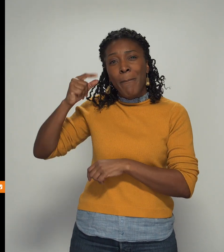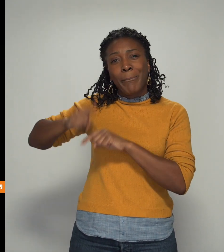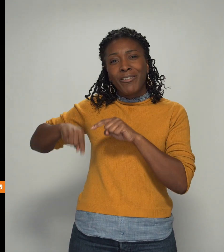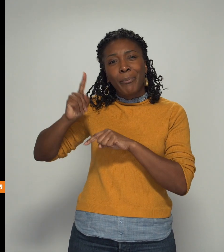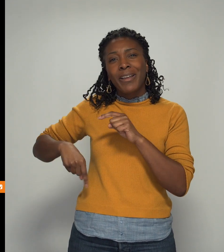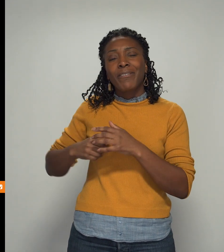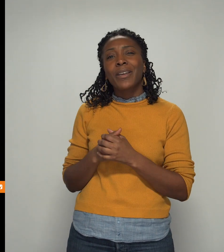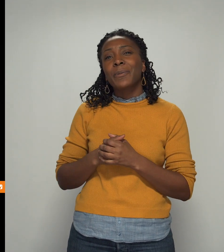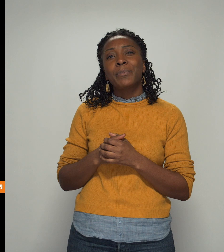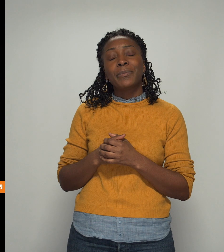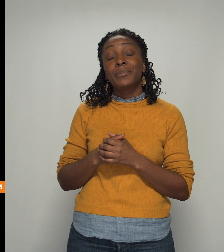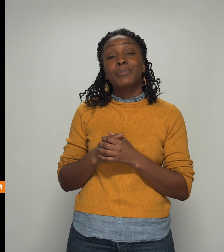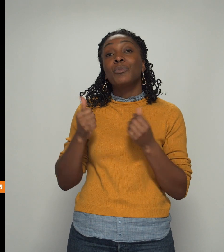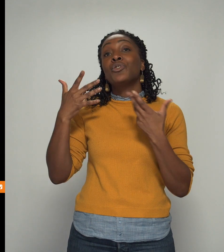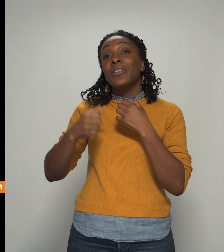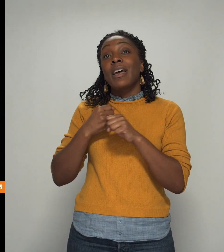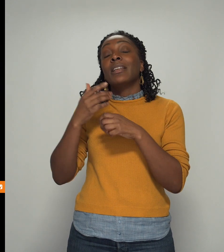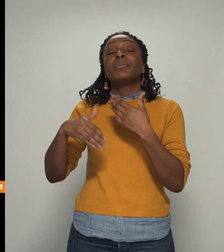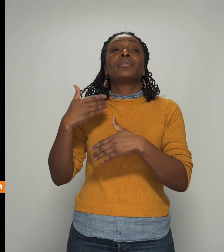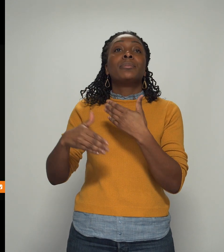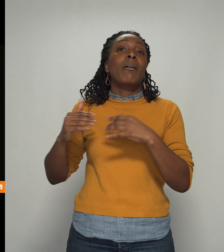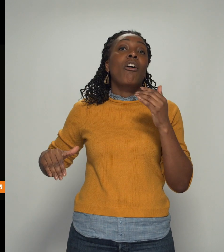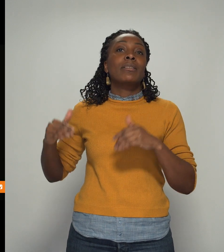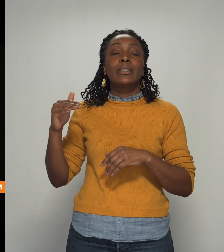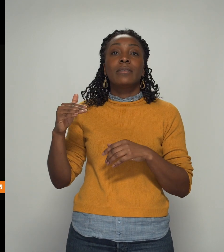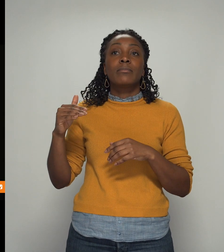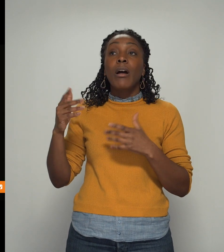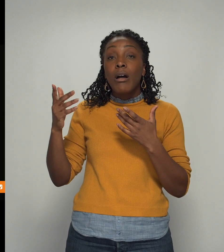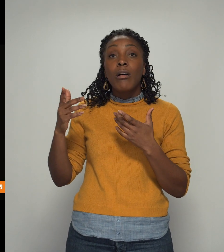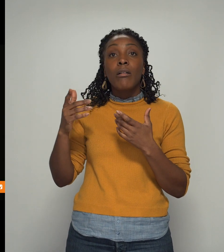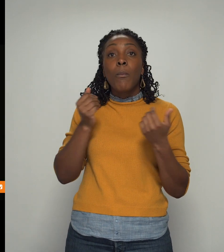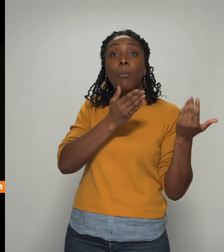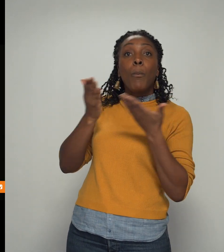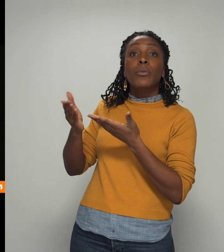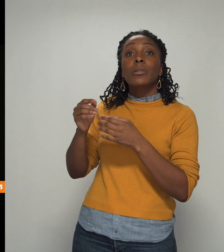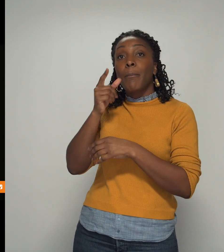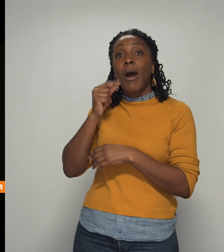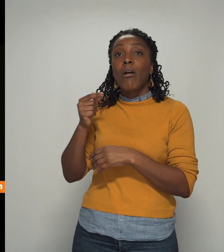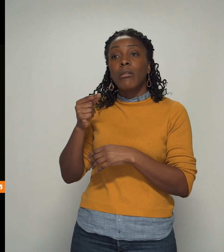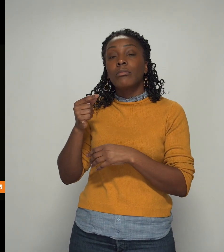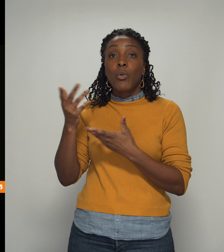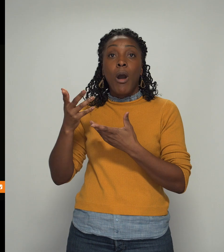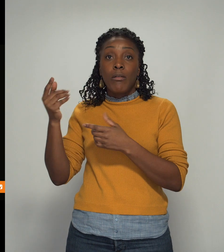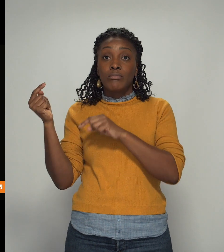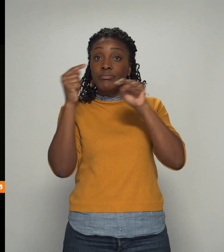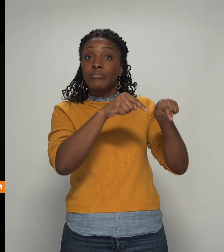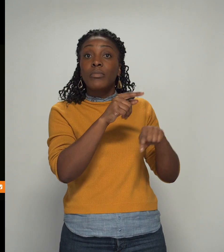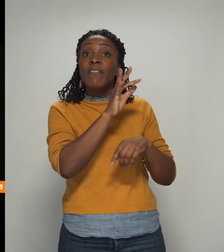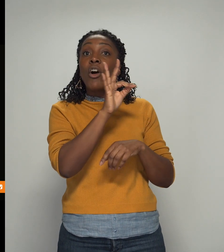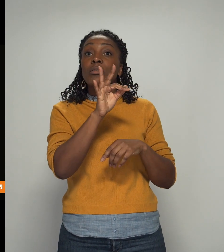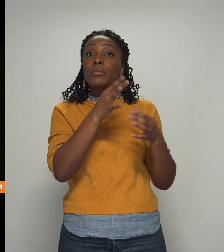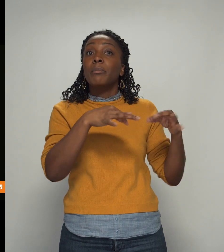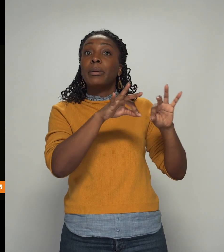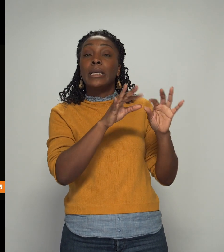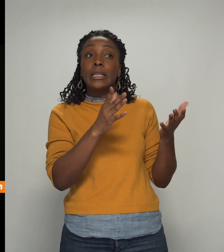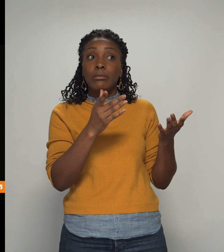Et les années passent et puis, suite à une opportunité présentée, mes parents décident de tout abandonner, tout claquer, pour venir habiter dans un